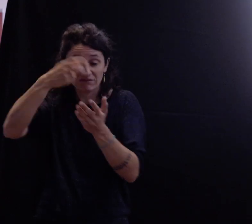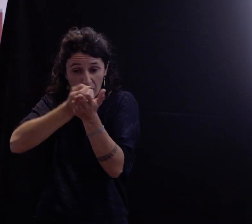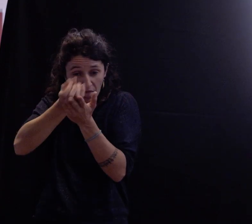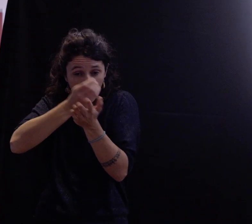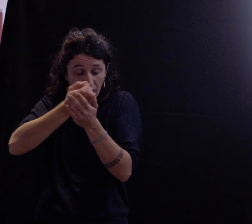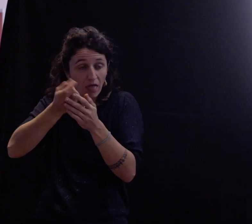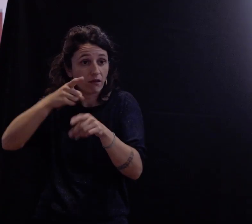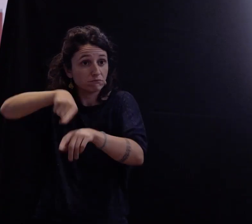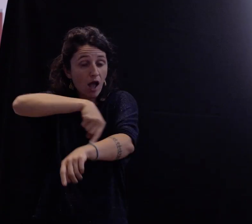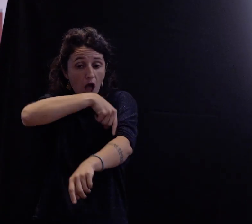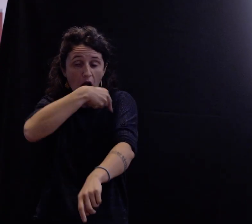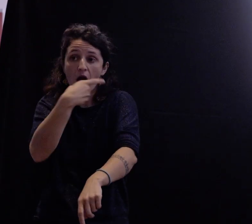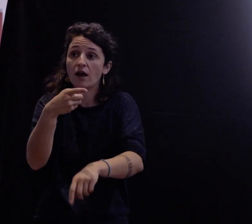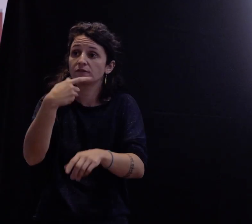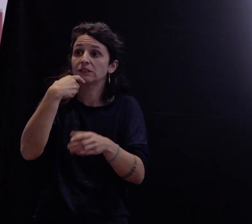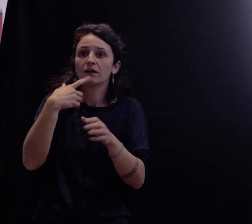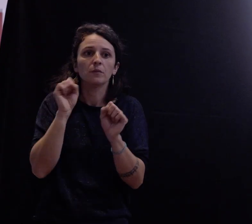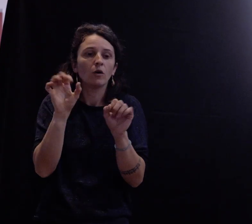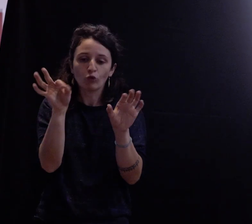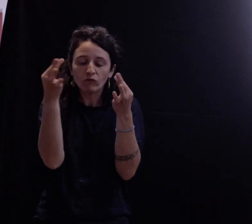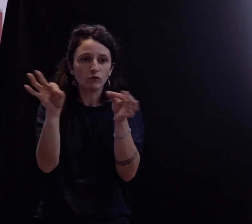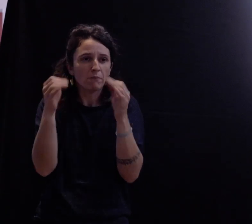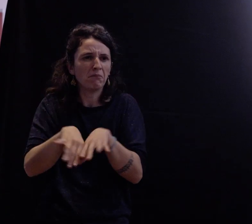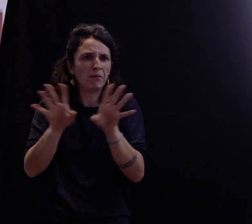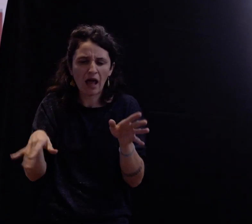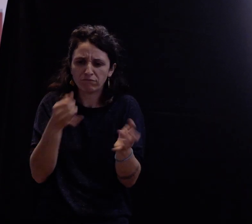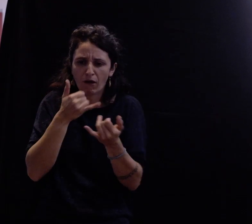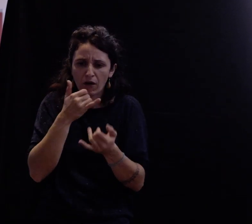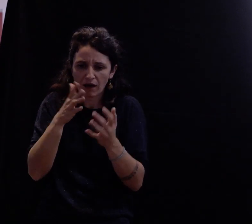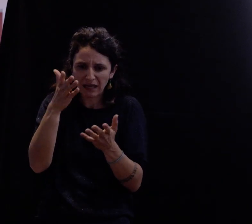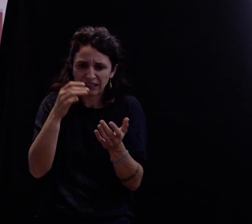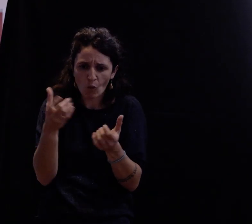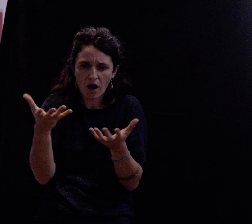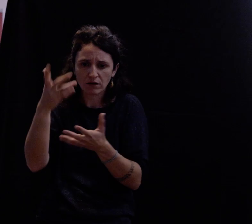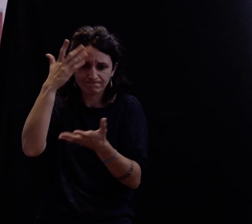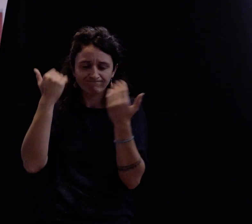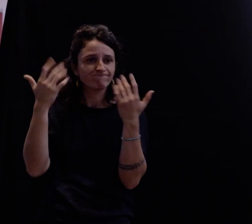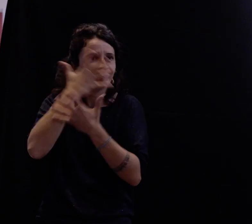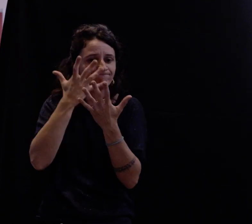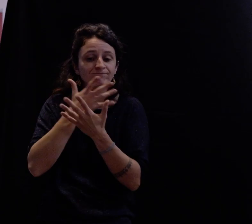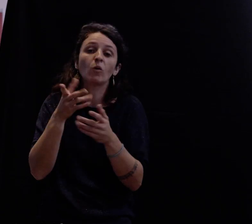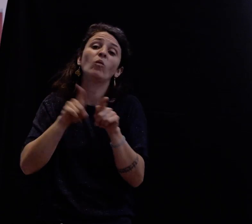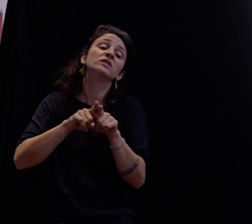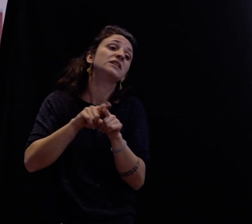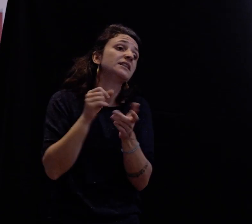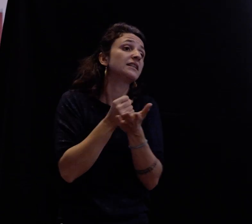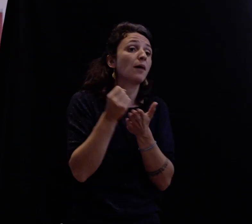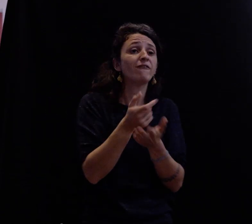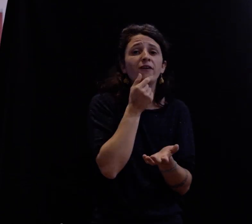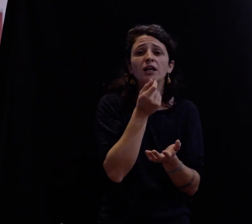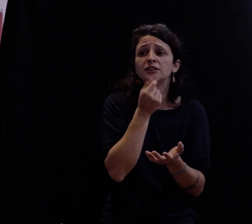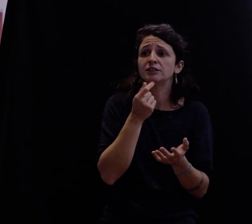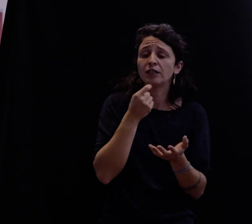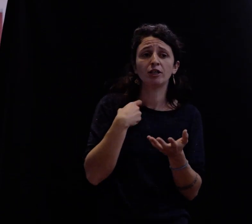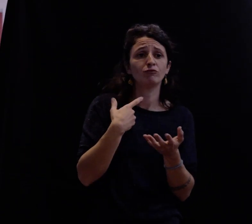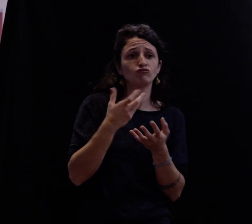encore plus de chances de trouver des choses qu'on va avoir du mal à interpréter. Et en plus, c'est un examen qu'on ne peut pas prescrire comme ça facilement, il faut que ce soit validé, donc c'est un peu plus